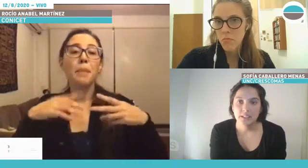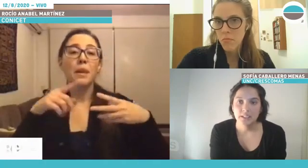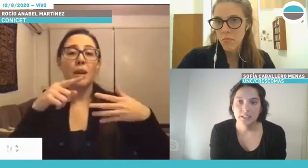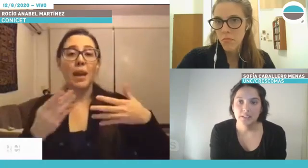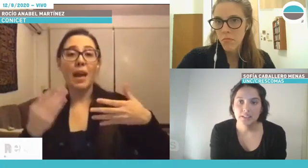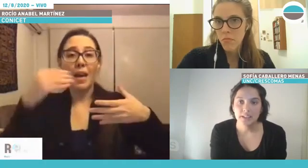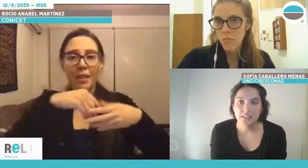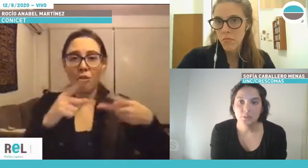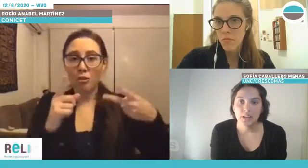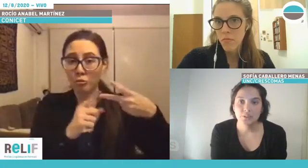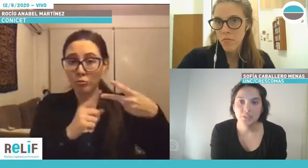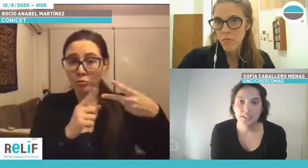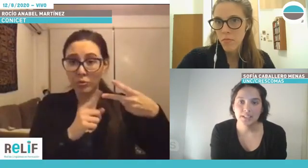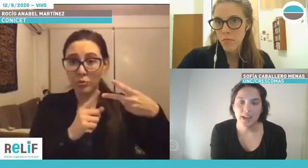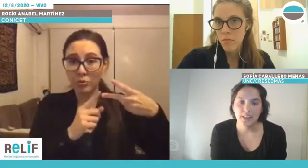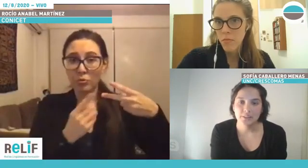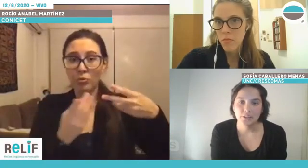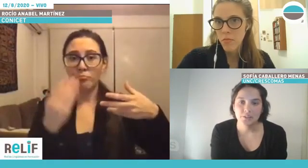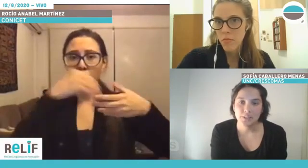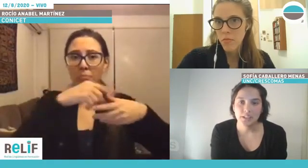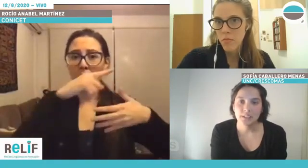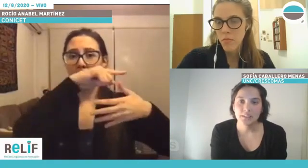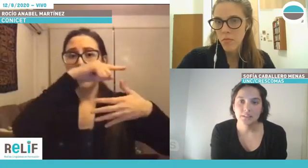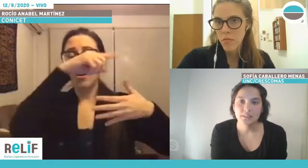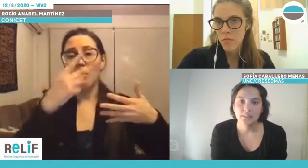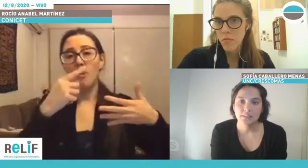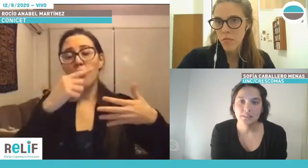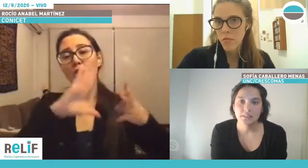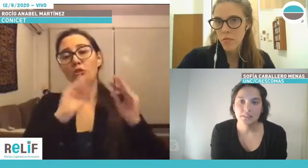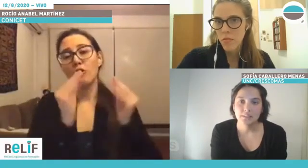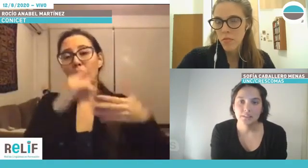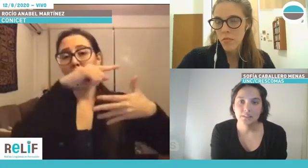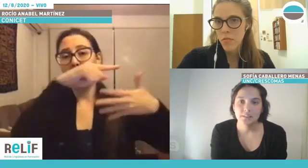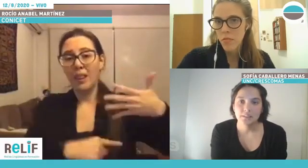Y la articulatoria adentro tiene